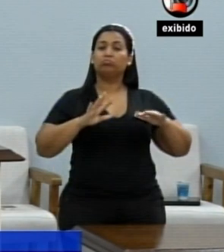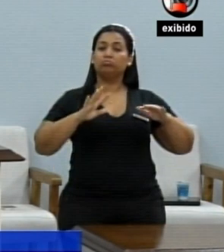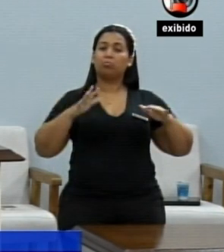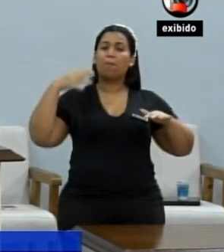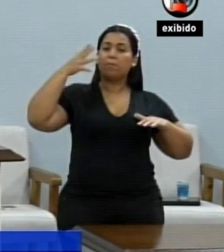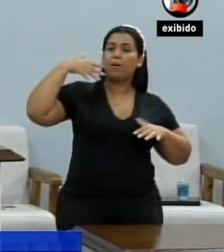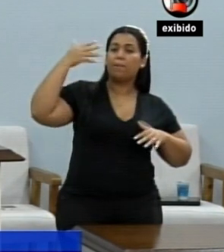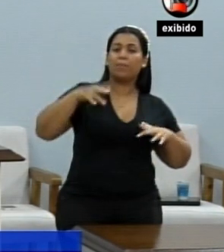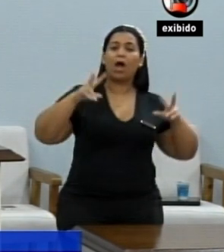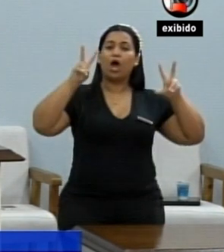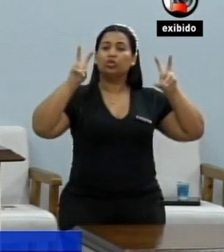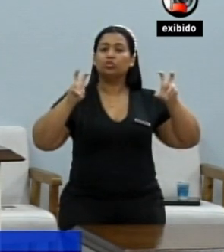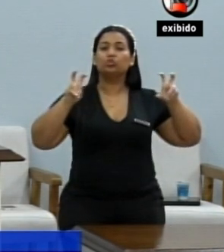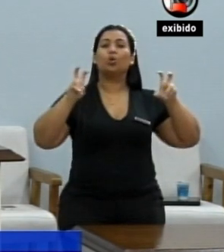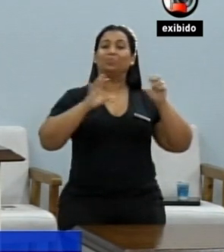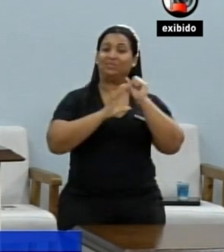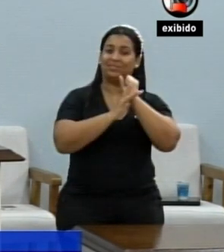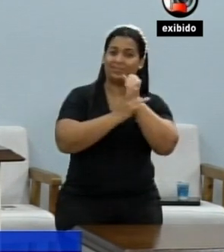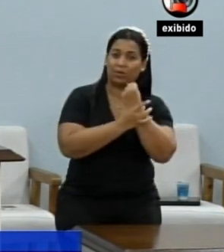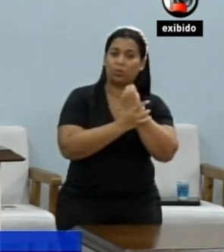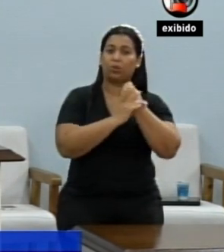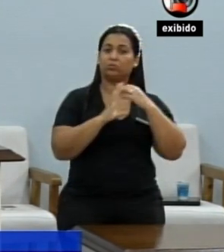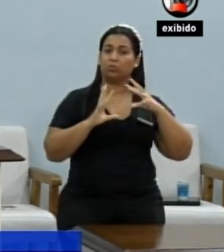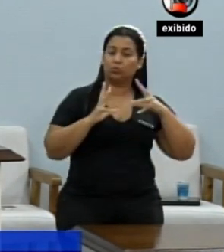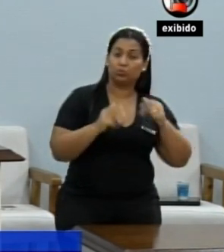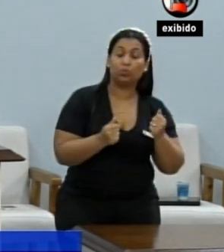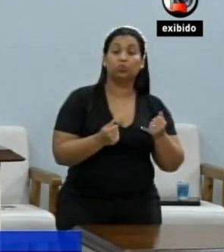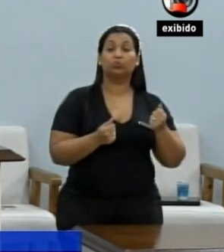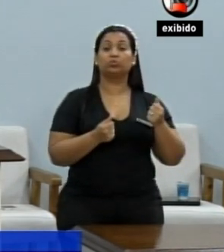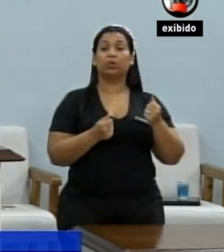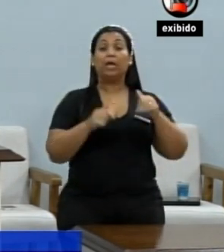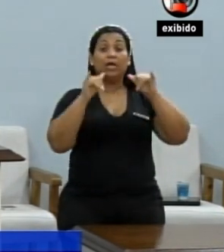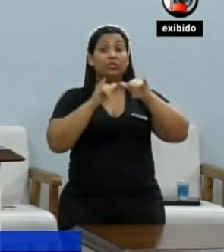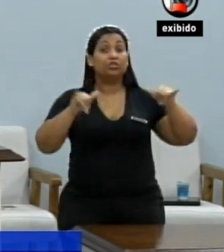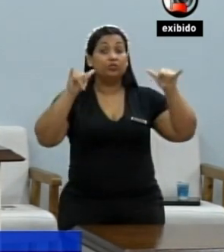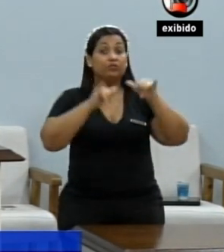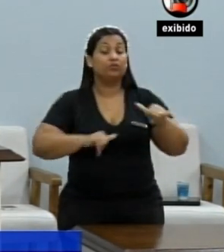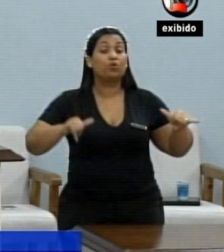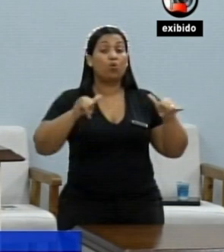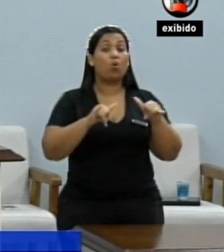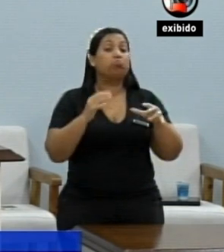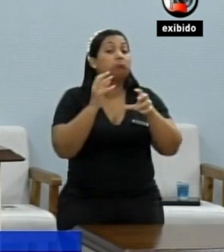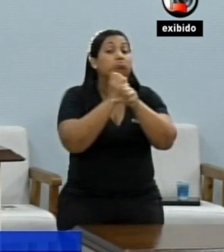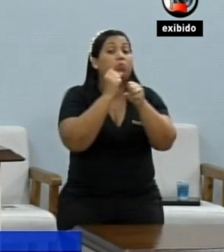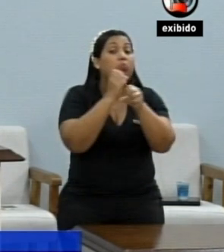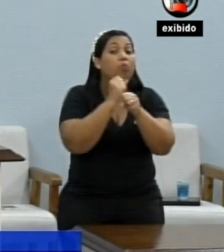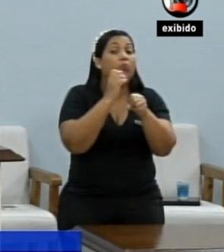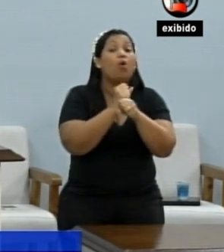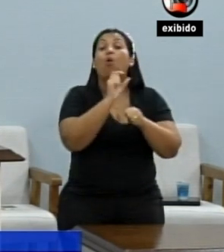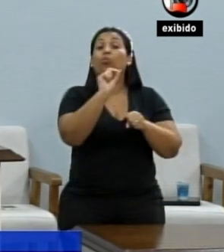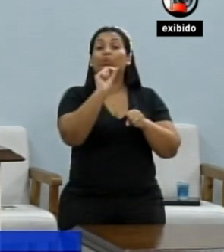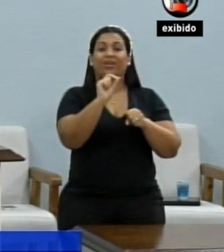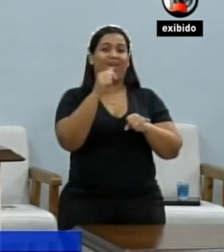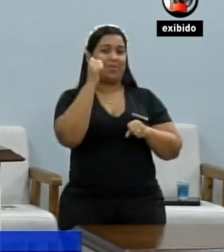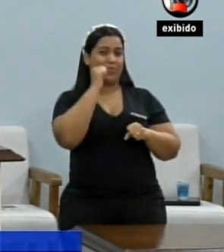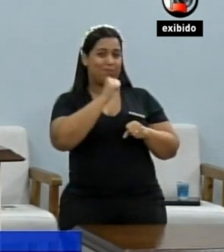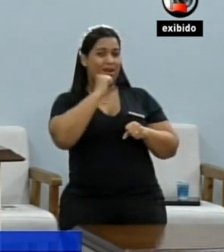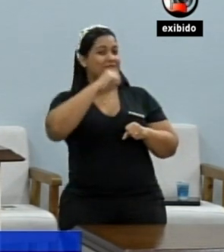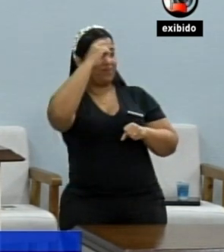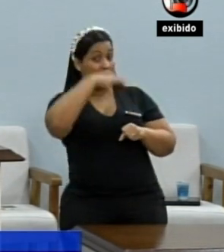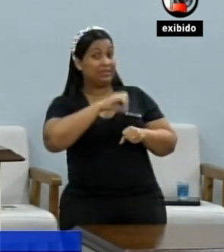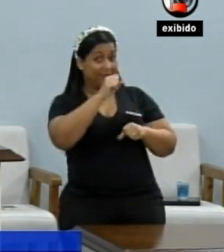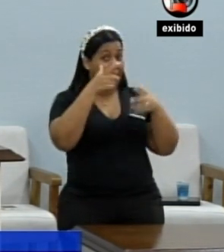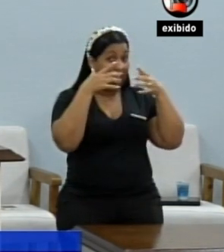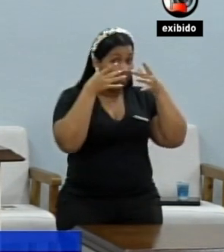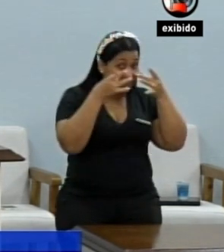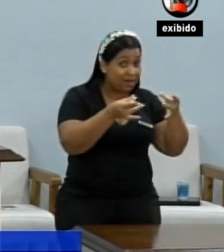em parceria com o Instituto Datafolha, divulgou dados alarmantes sobre a violência contra as mulheres. Quem tiver